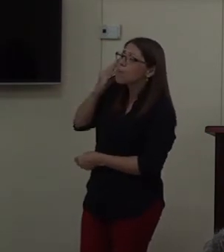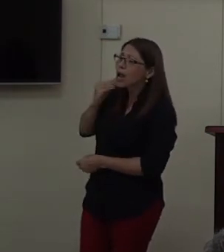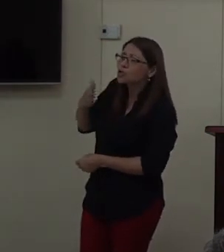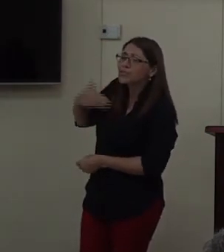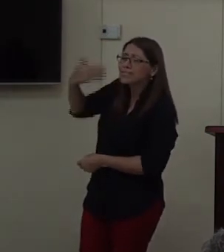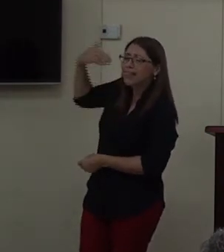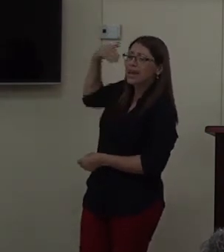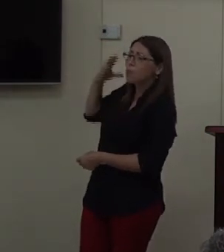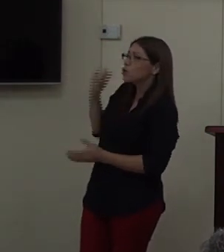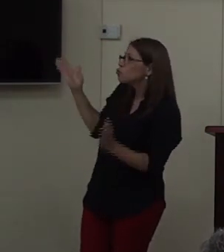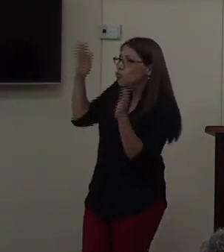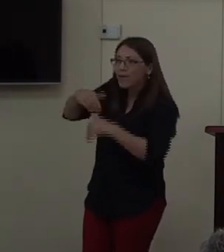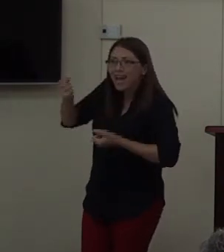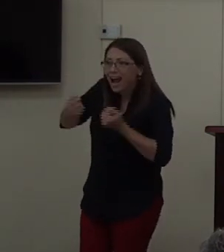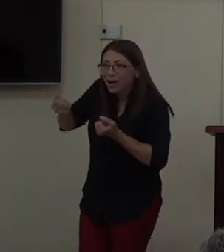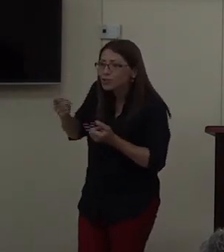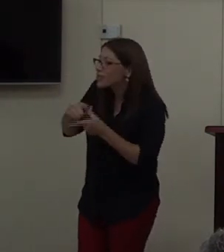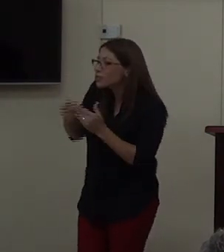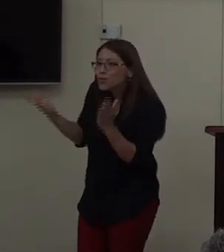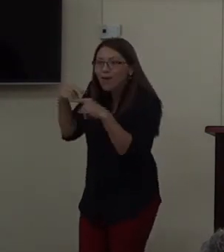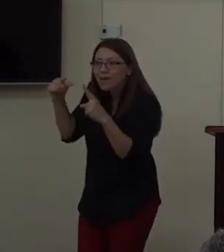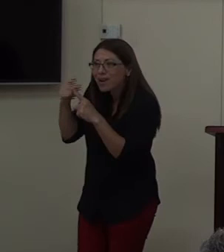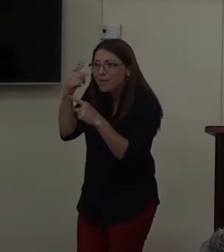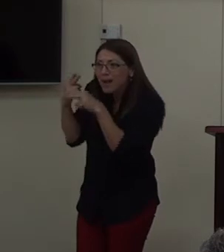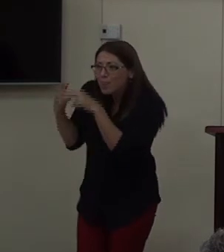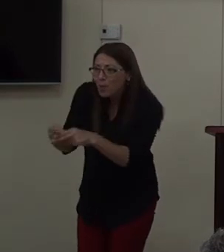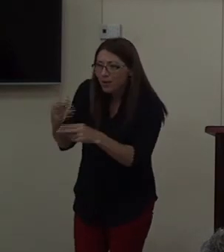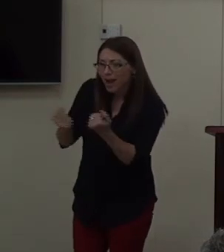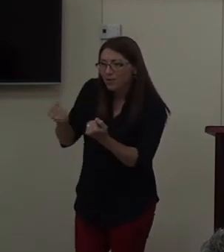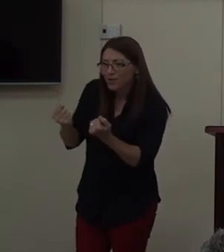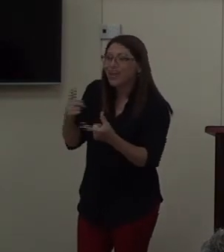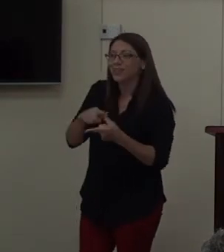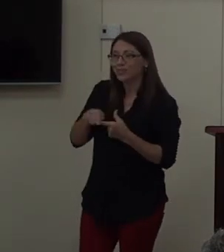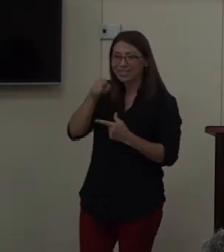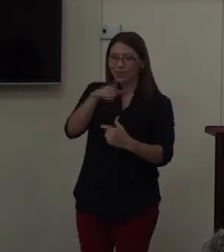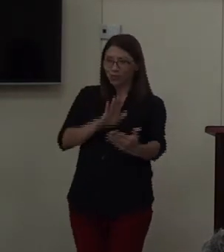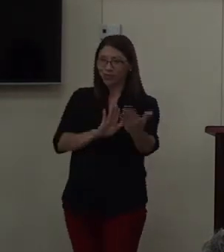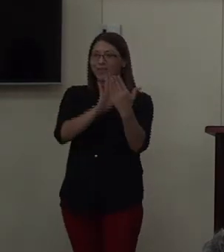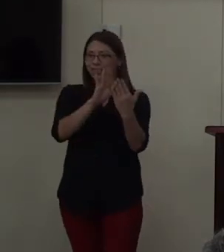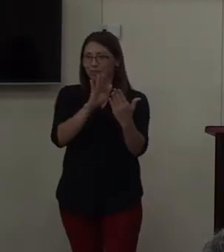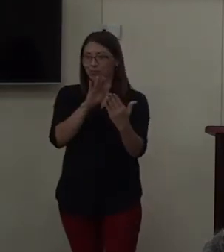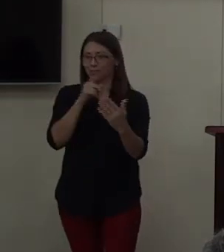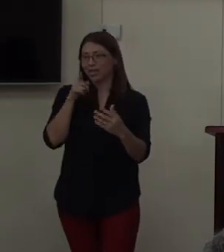había carros, no había nombre carro. Aquí eso nos enfrentamos, eso es precisamente el problema de la identificación